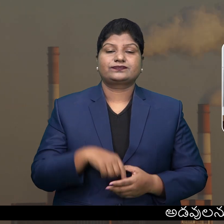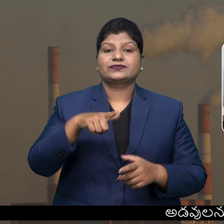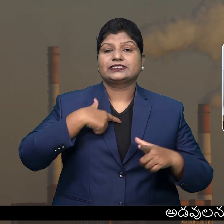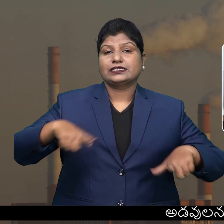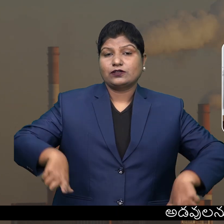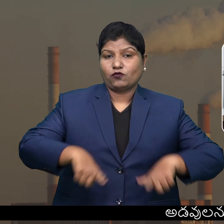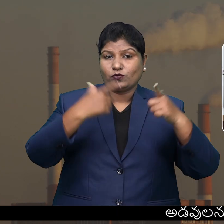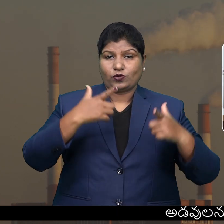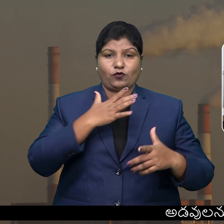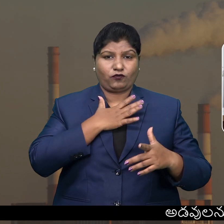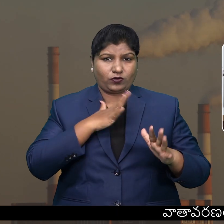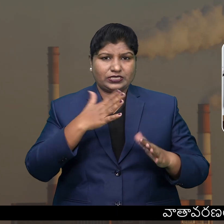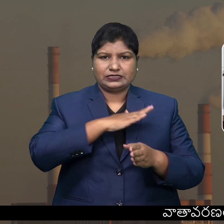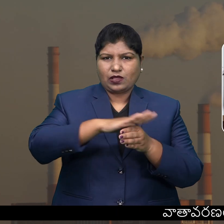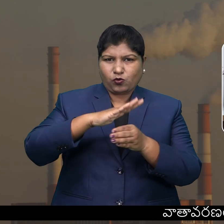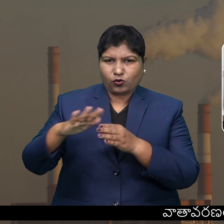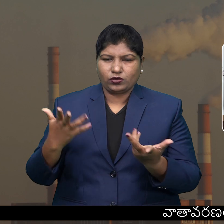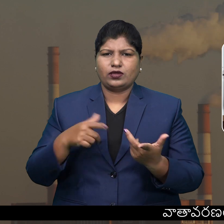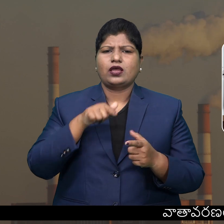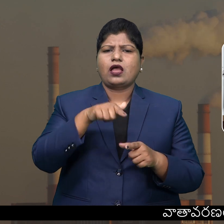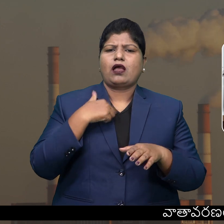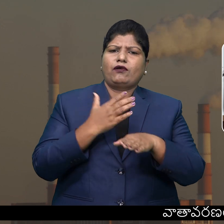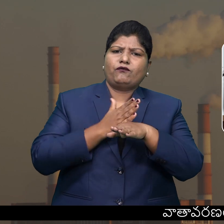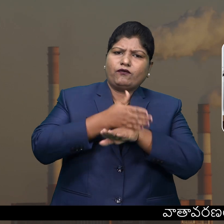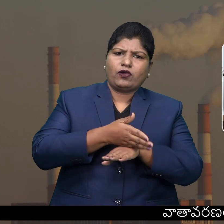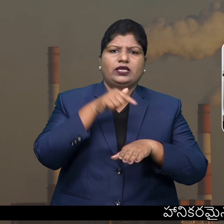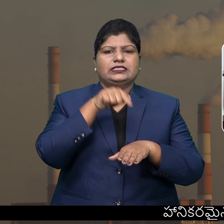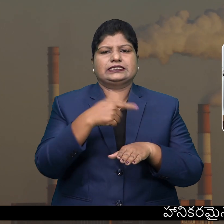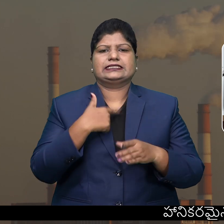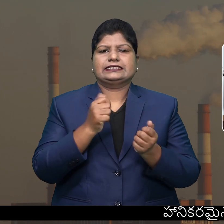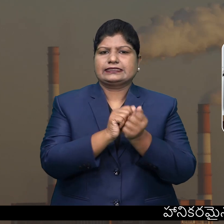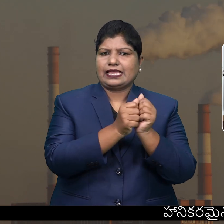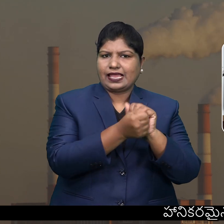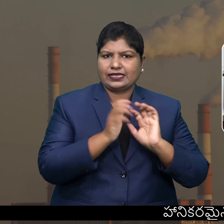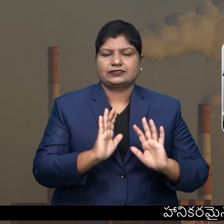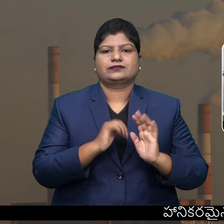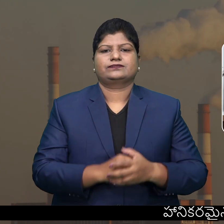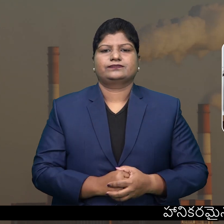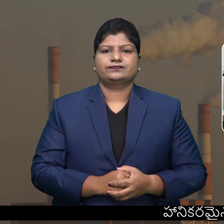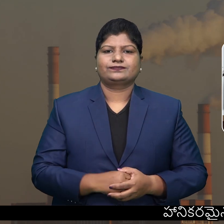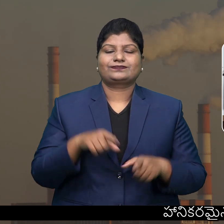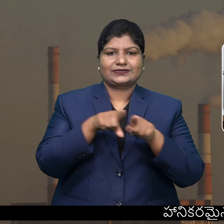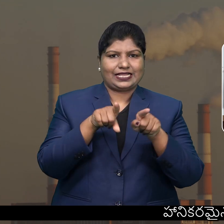అడవులను నరికివేయడం వల్ల వాతావరణంలో కాలుష్యం వంటి హానికరమైన మార్పులు వస్తాయి.